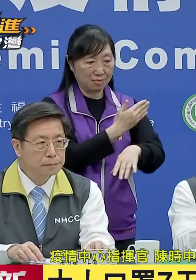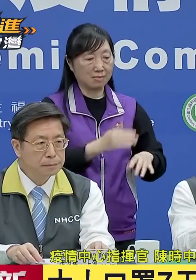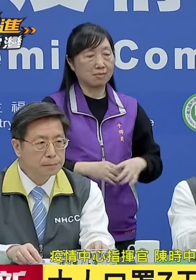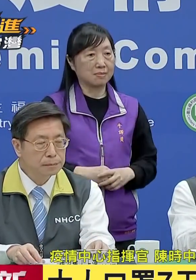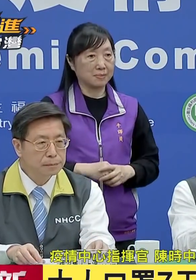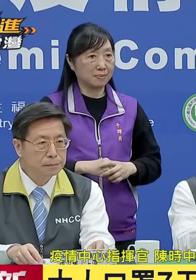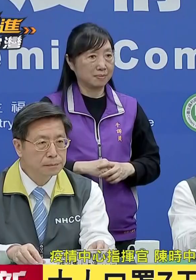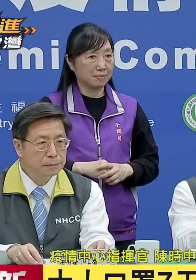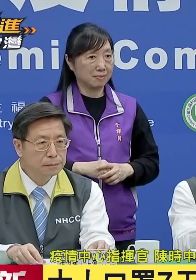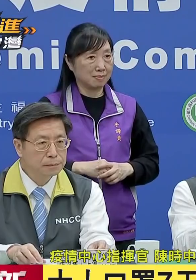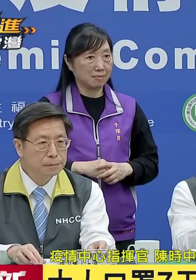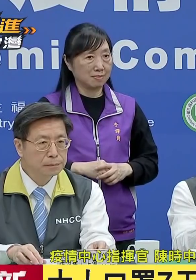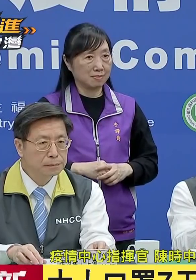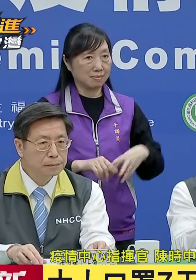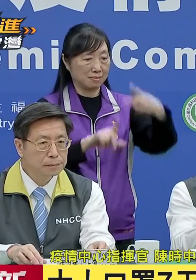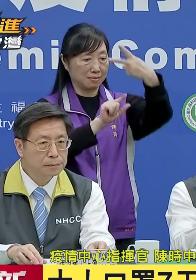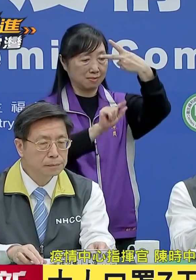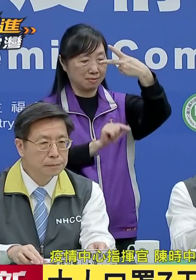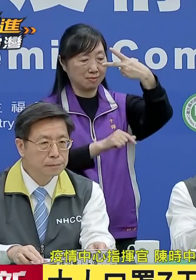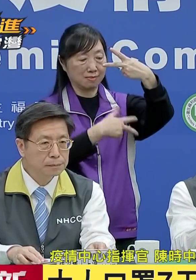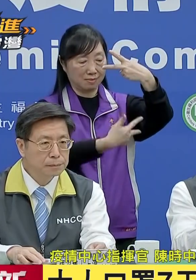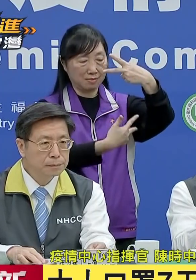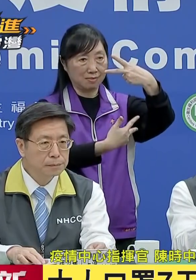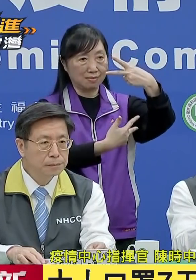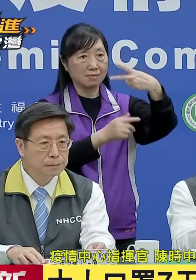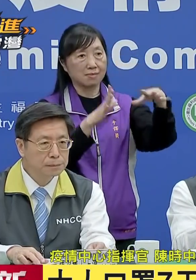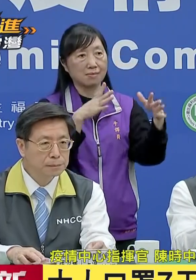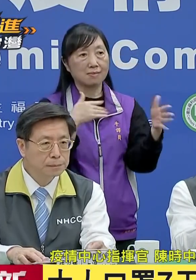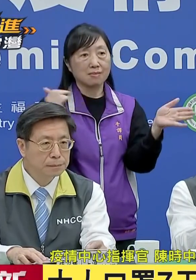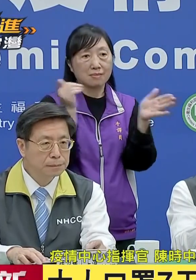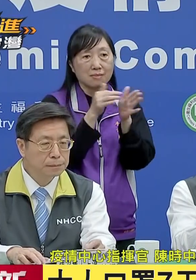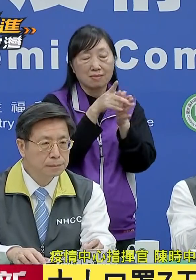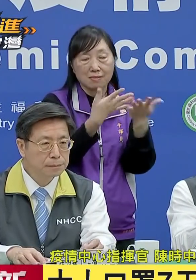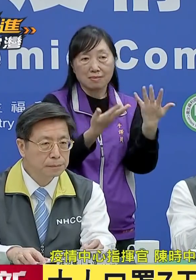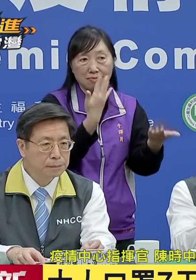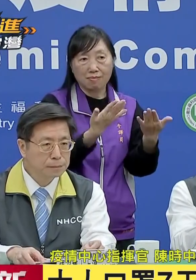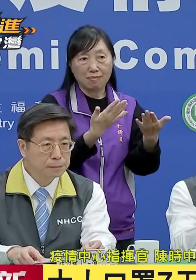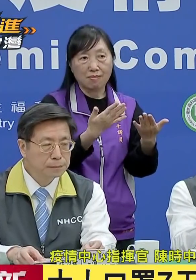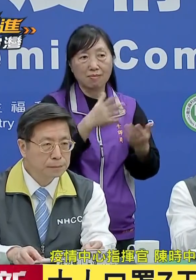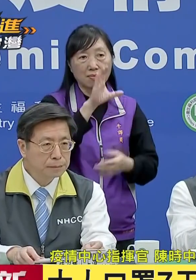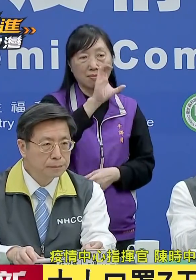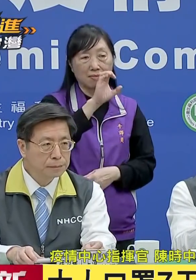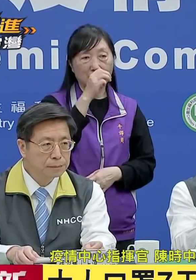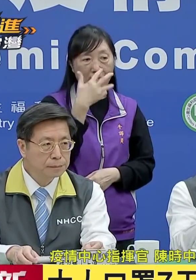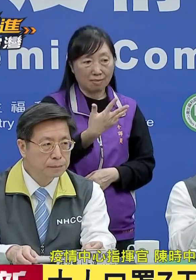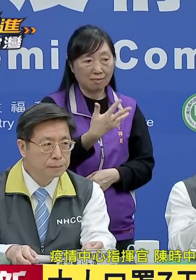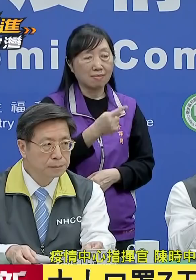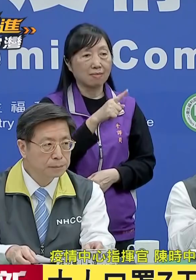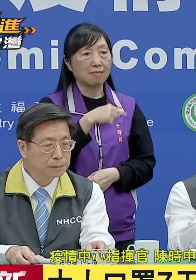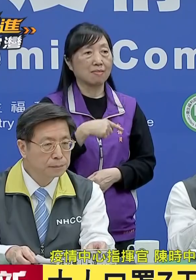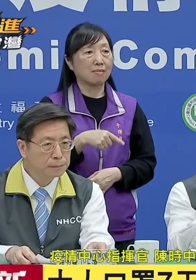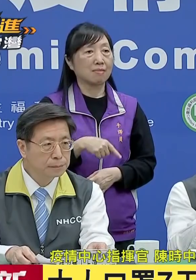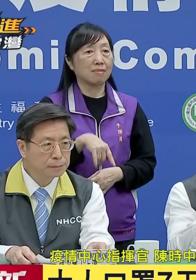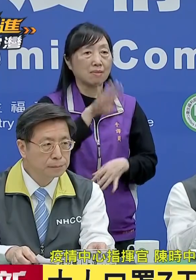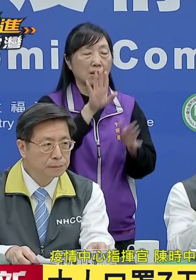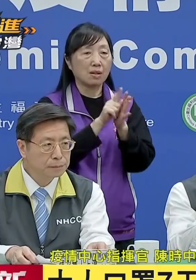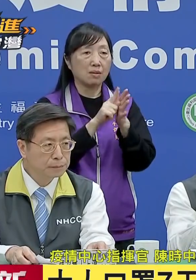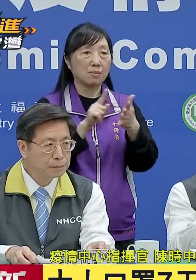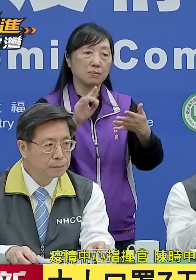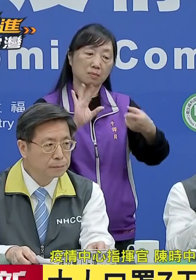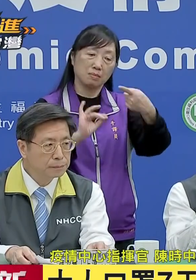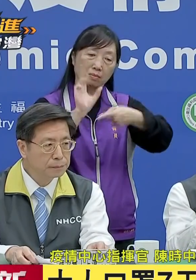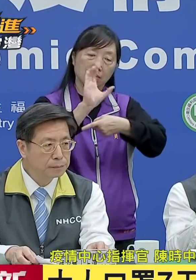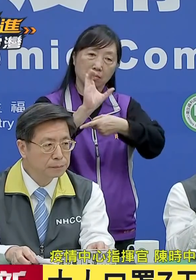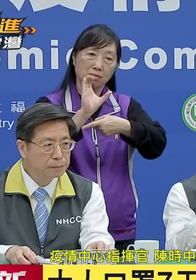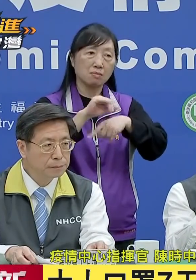来讲哈，几乎我们大概在2月7号大概都接近，好，大概都有98%，好，除了在中间的有差不多90%的，